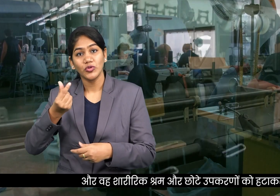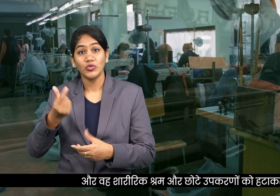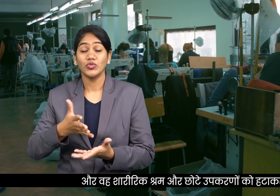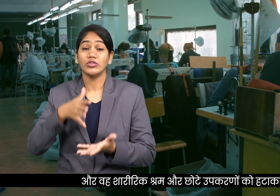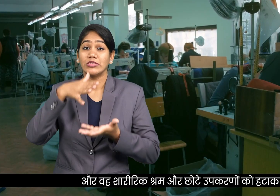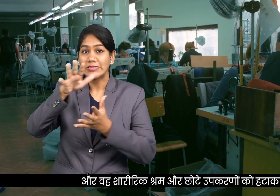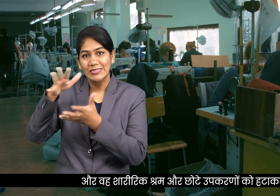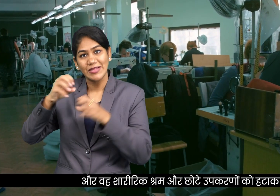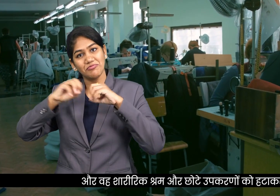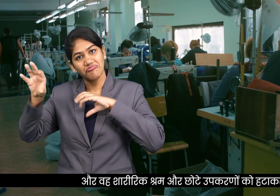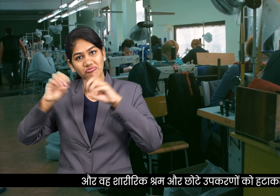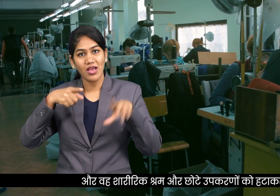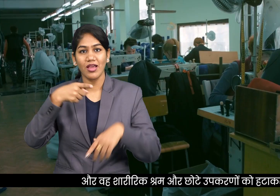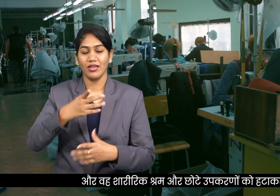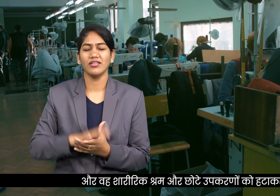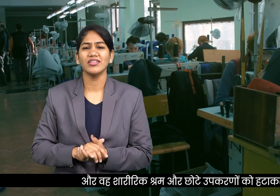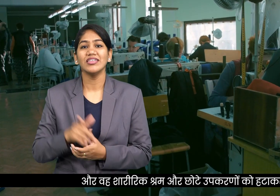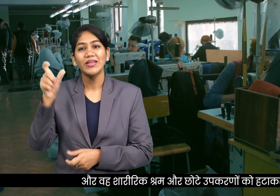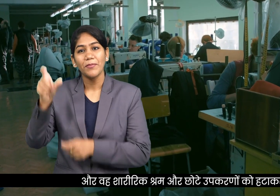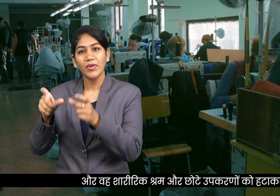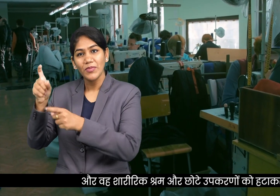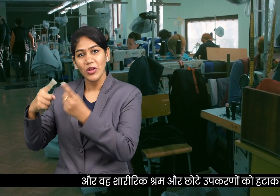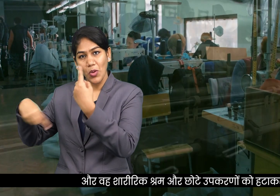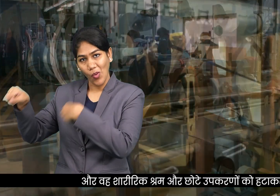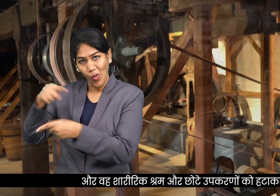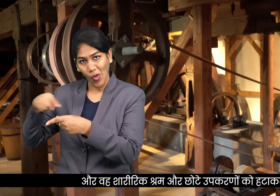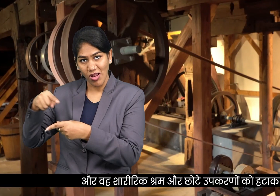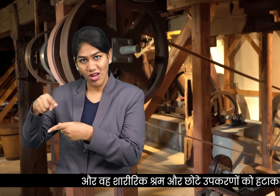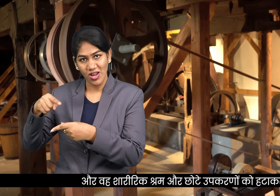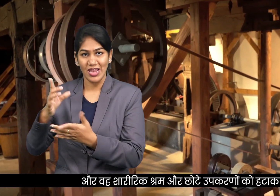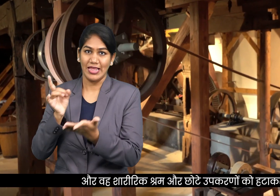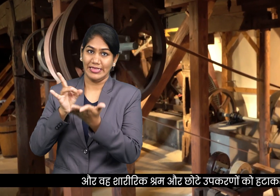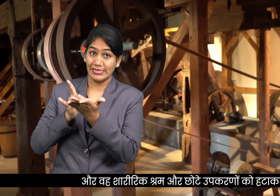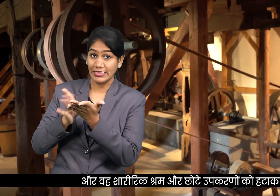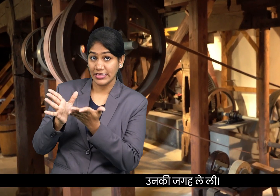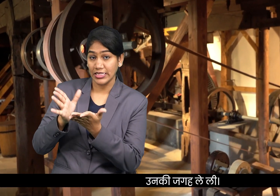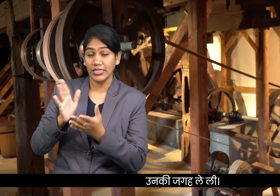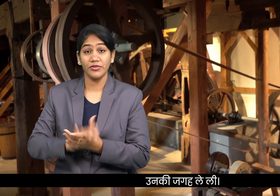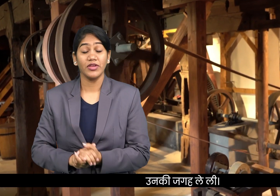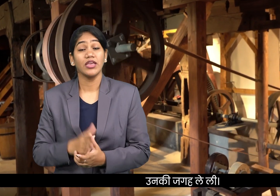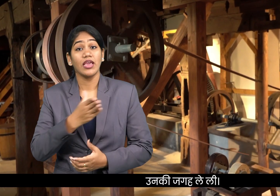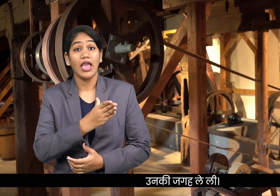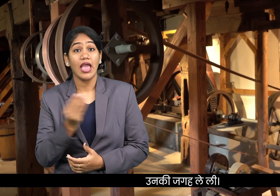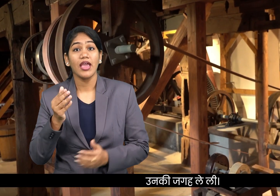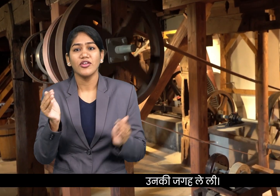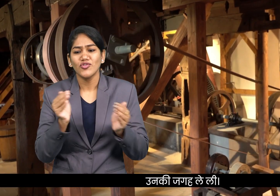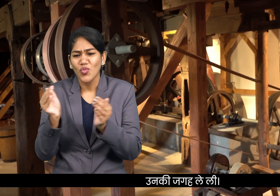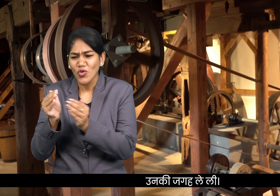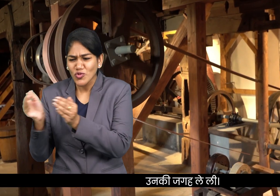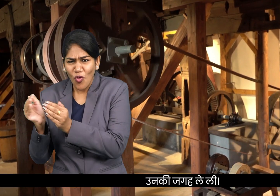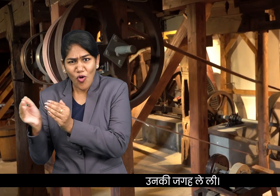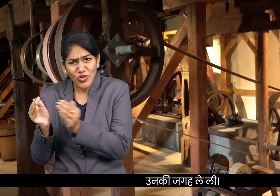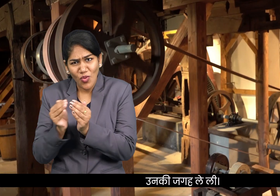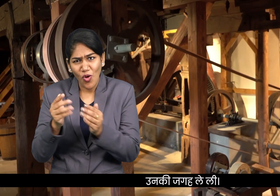और वह शारीरिक श्रम और छोटे उपकरणों को हटाकर उनकी जगह ले ली।